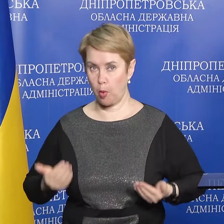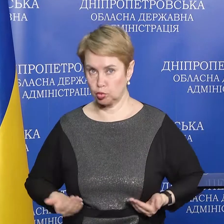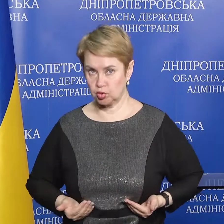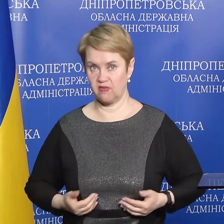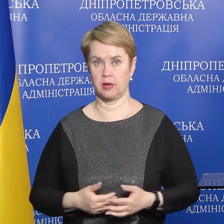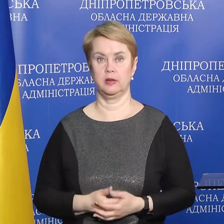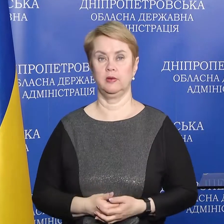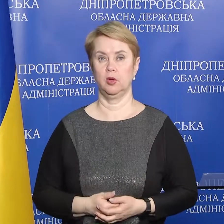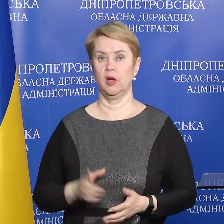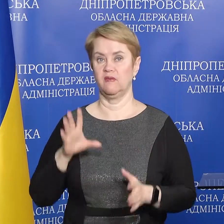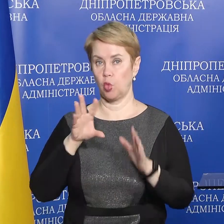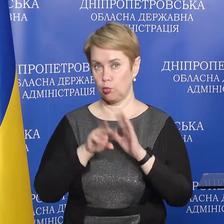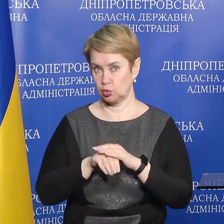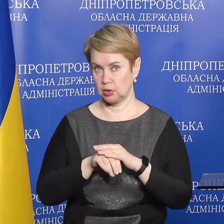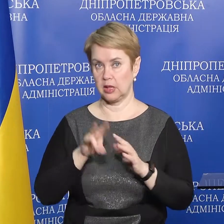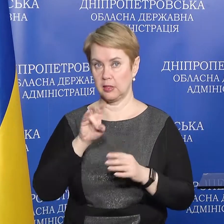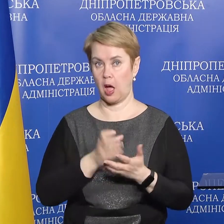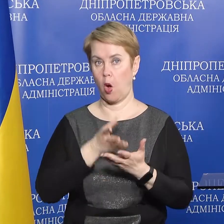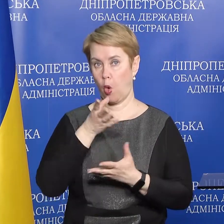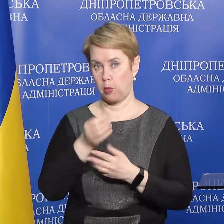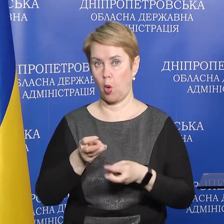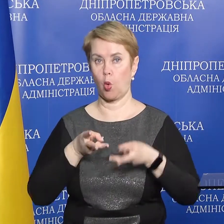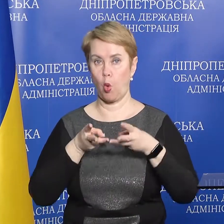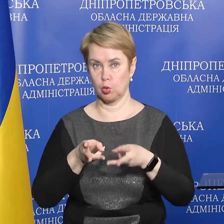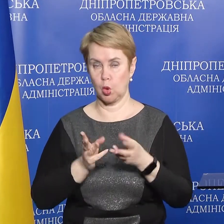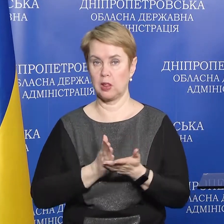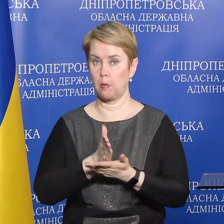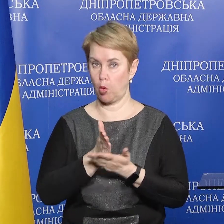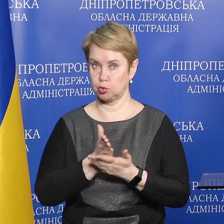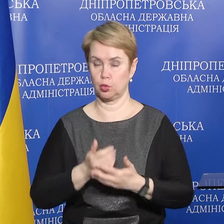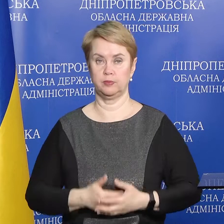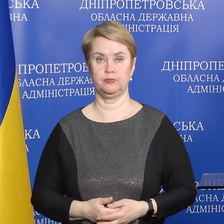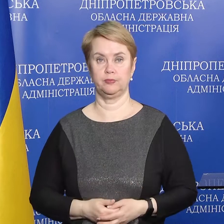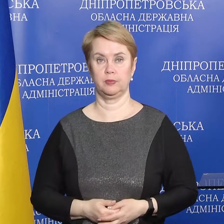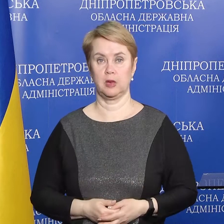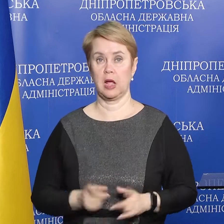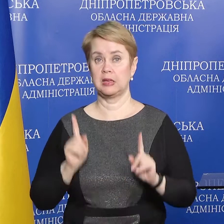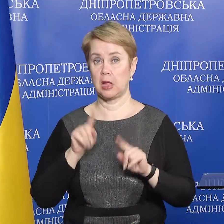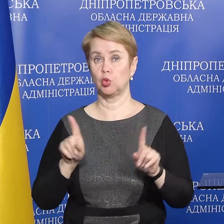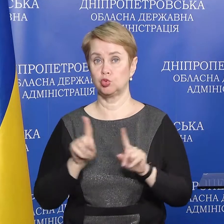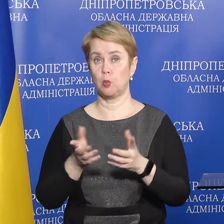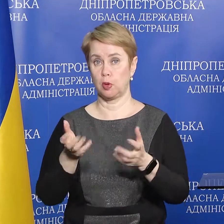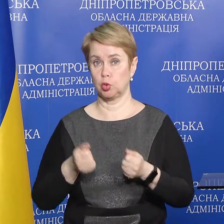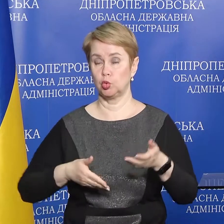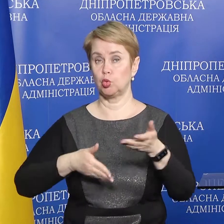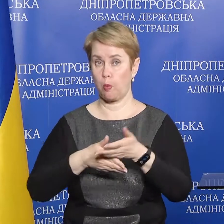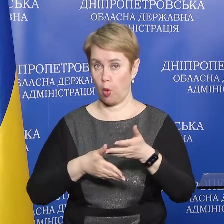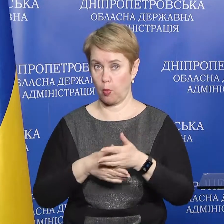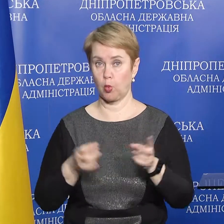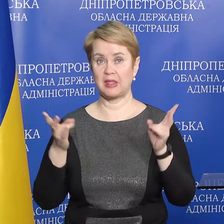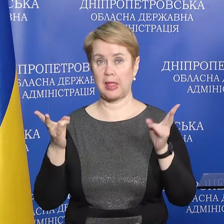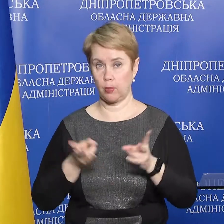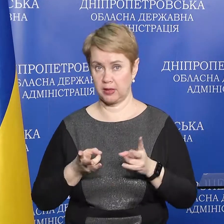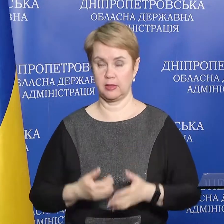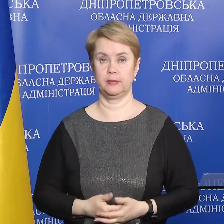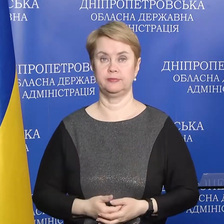проживання, в тому числі на оплату комунальних послуг. Для того, щоб отримати допомогу,